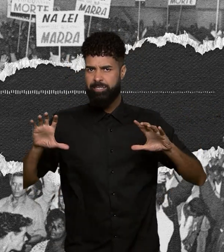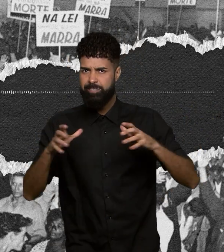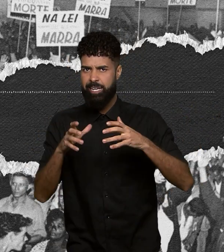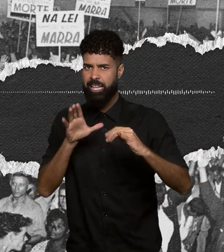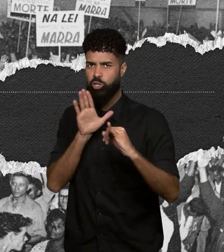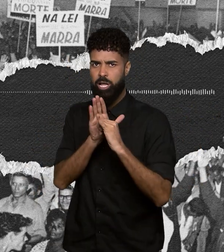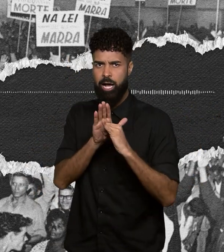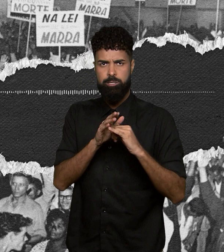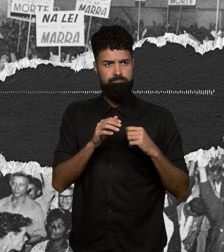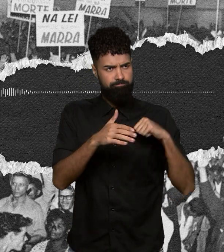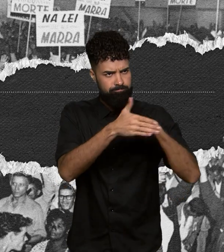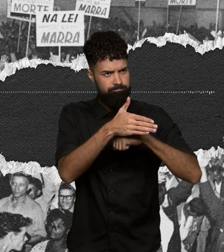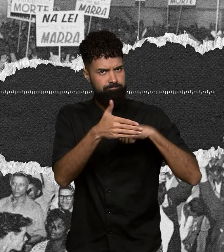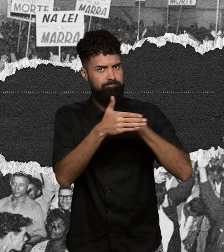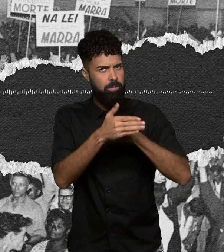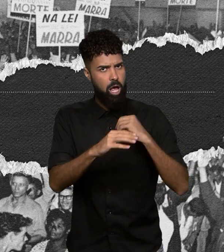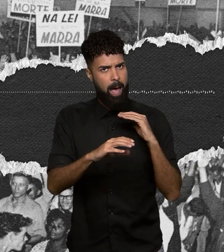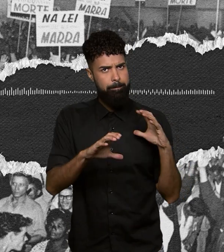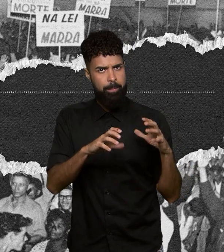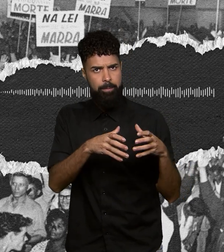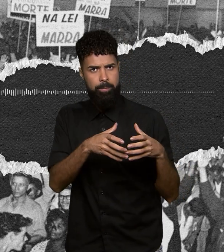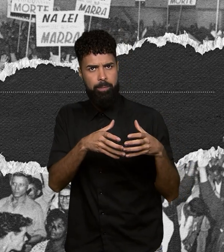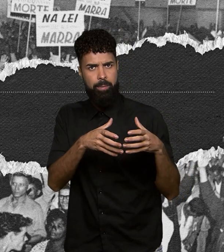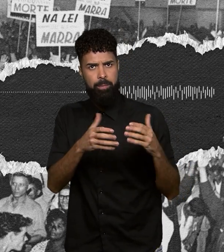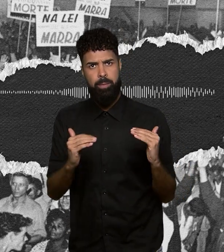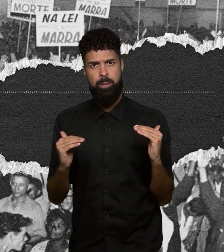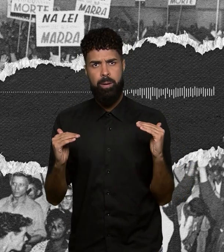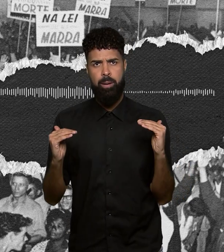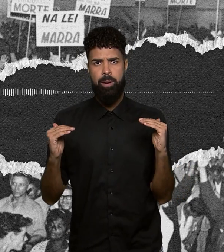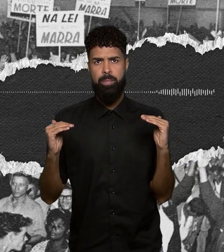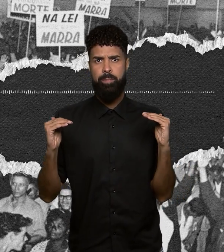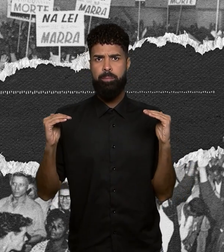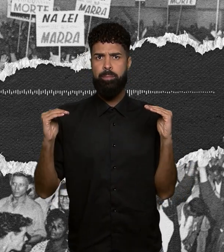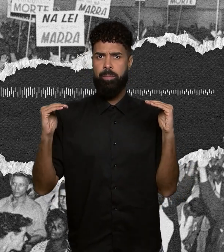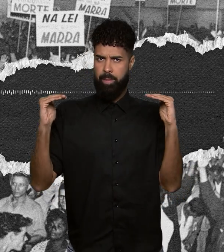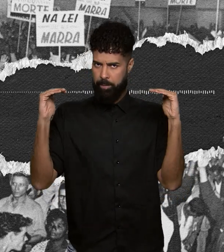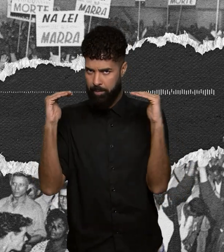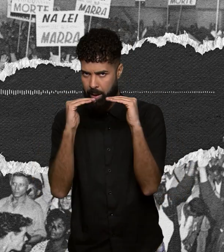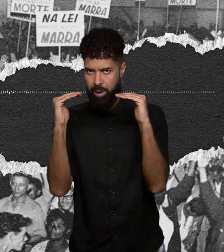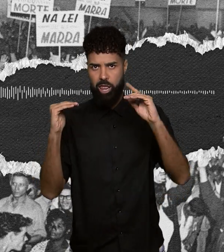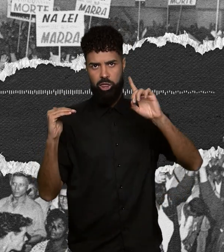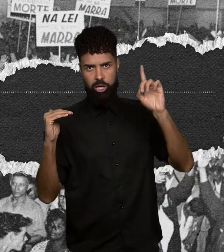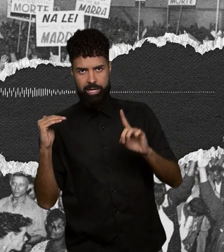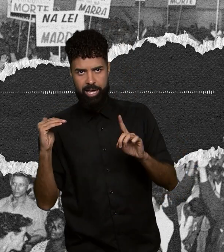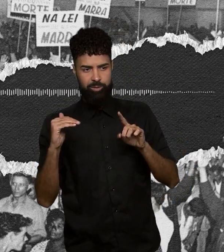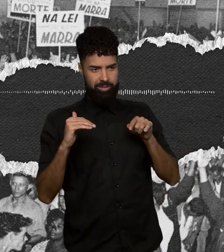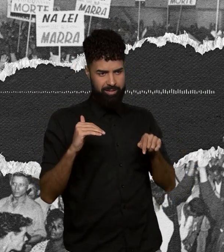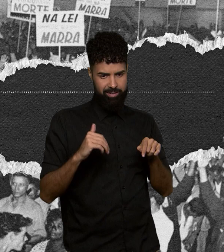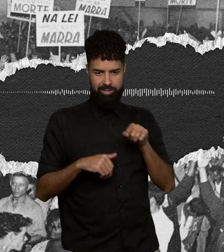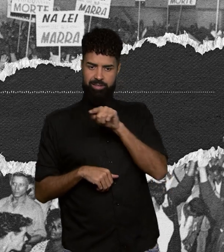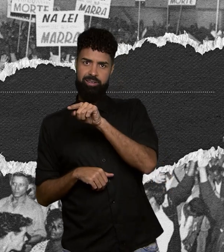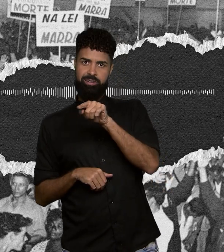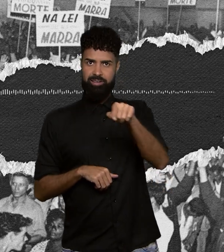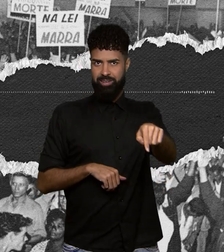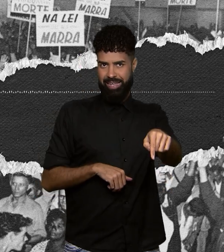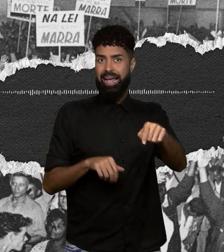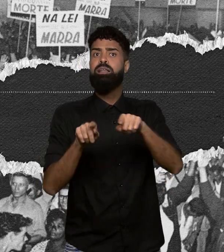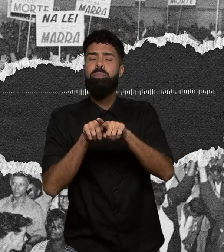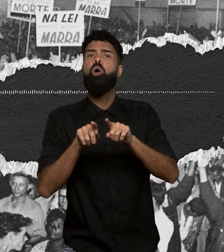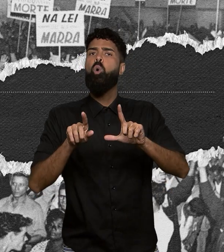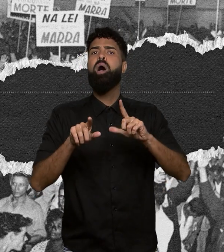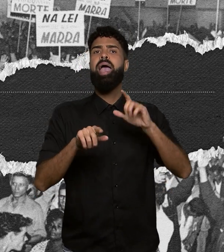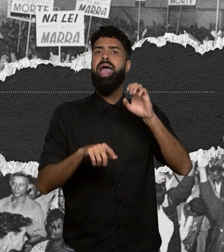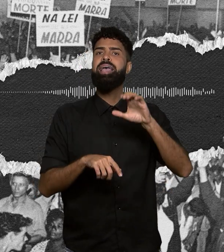vai fazendo com que esses trabalhadores lutem não só pela equiparação de direitos entre as diferentes refinarias mas para pela